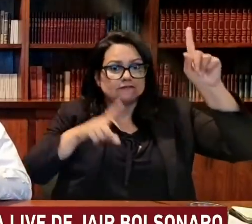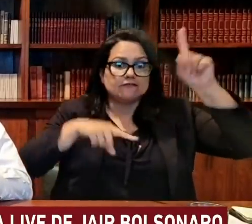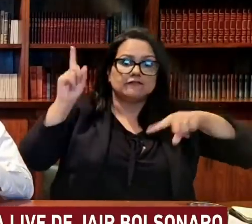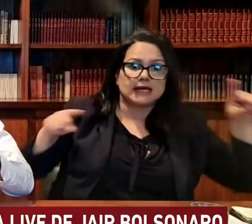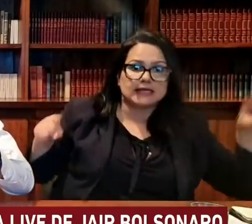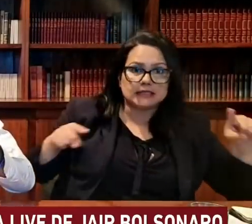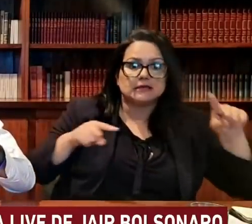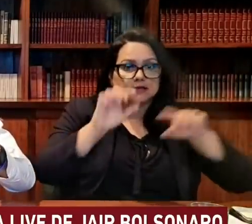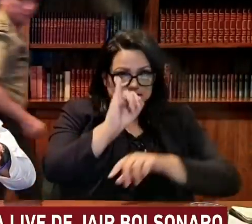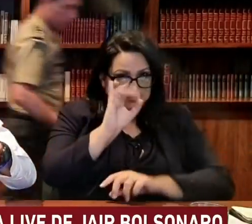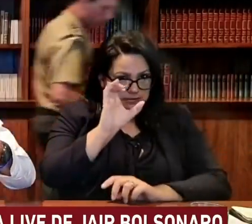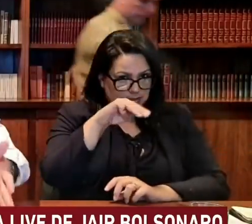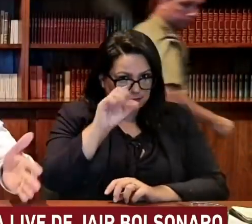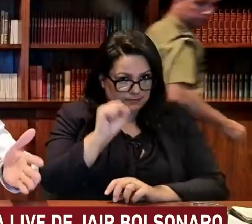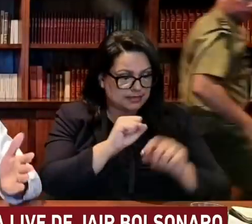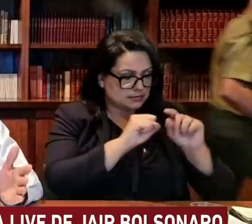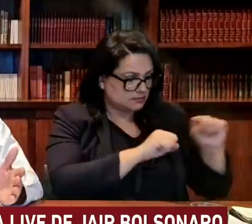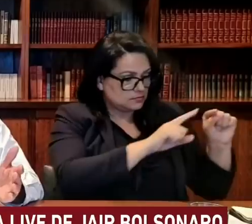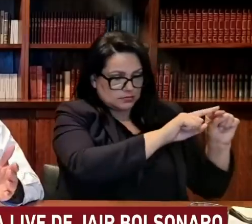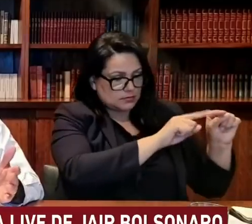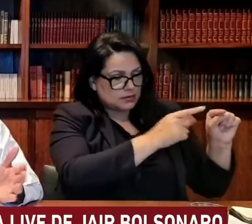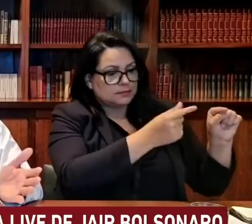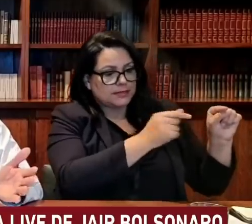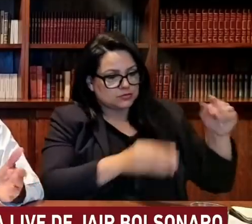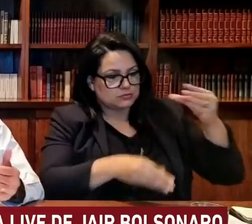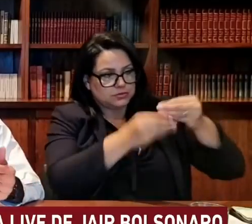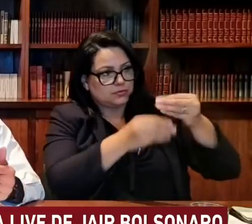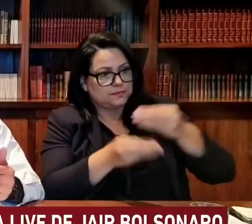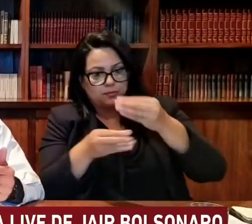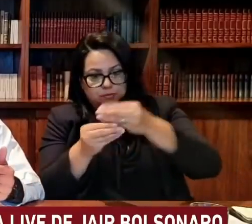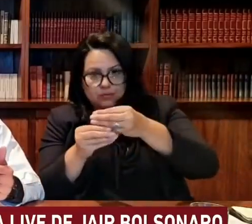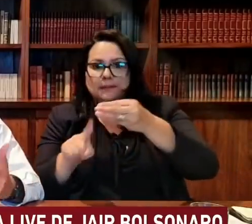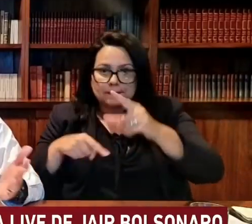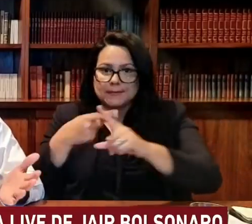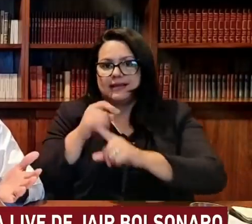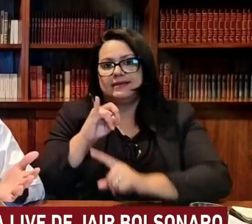em cima do preço final na bomba de combustível. Então, é um imposto que sofre